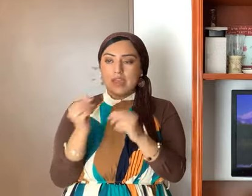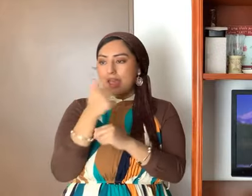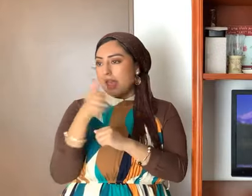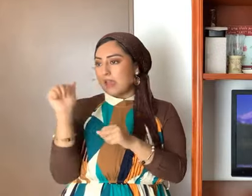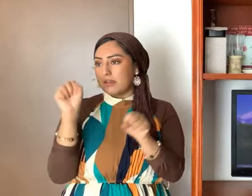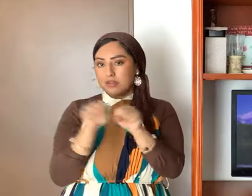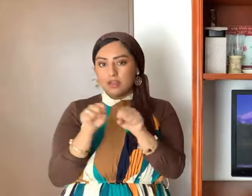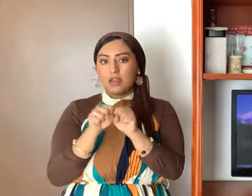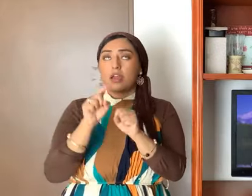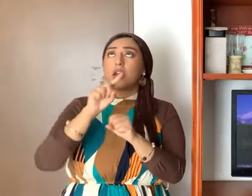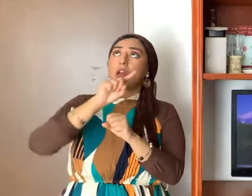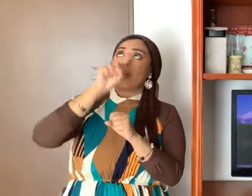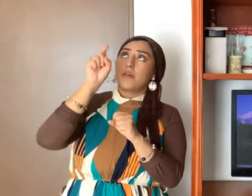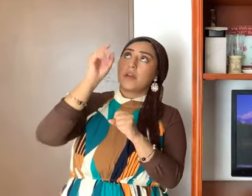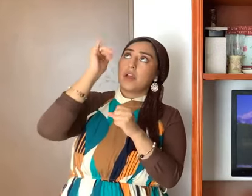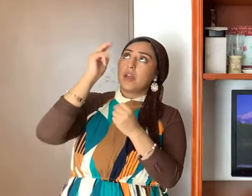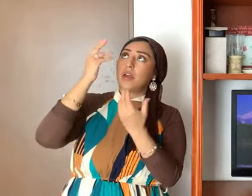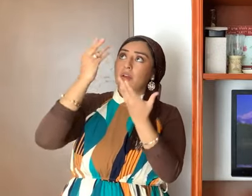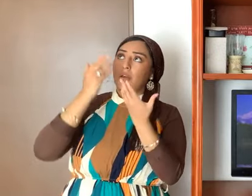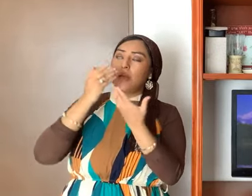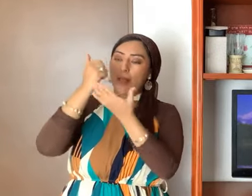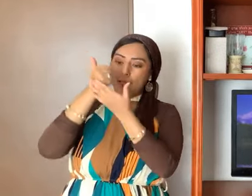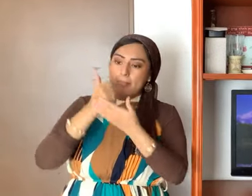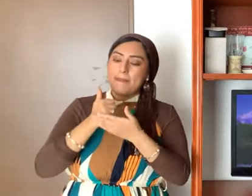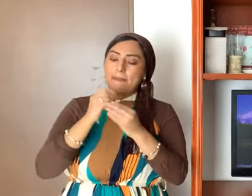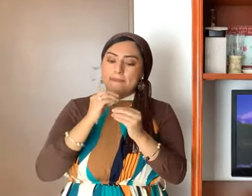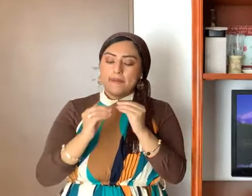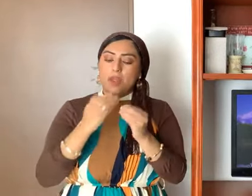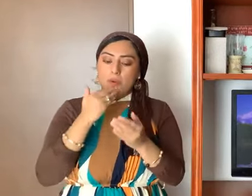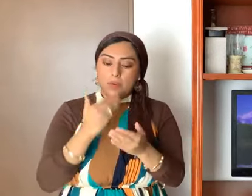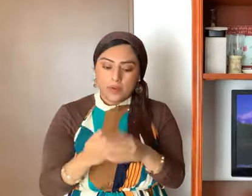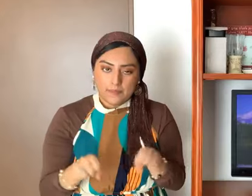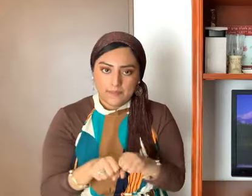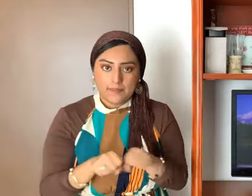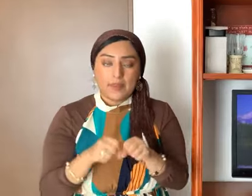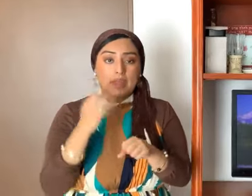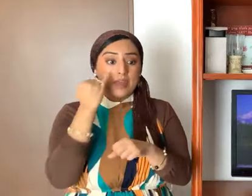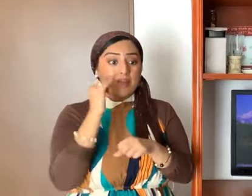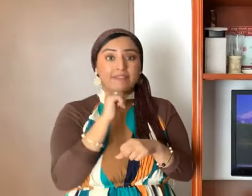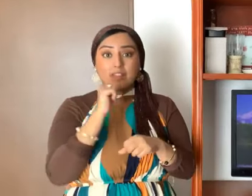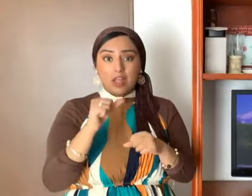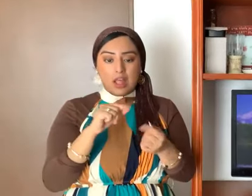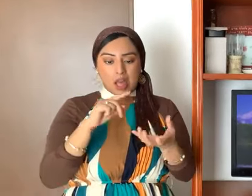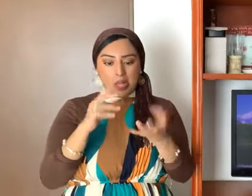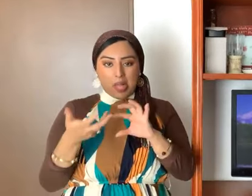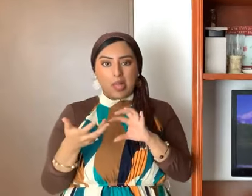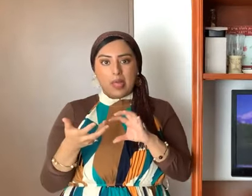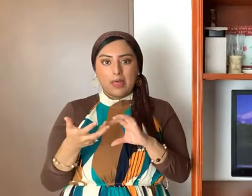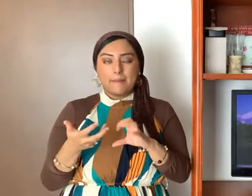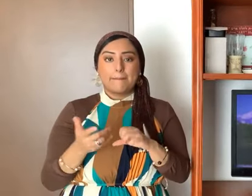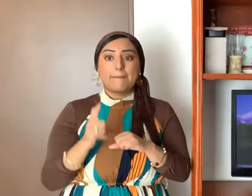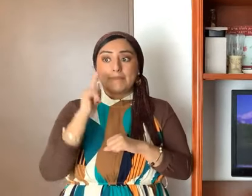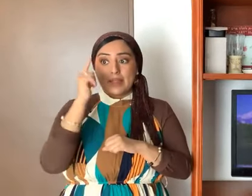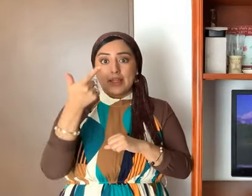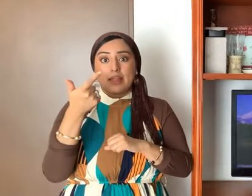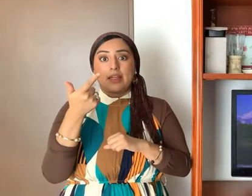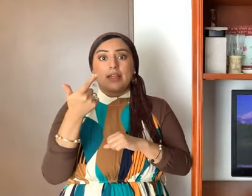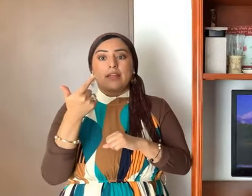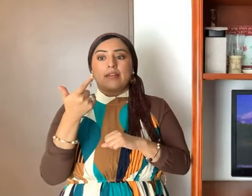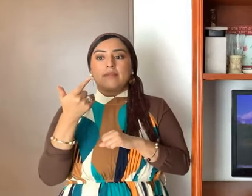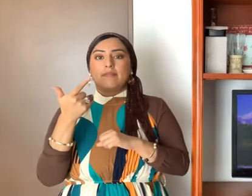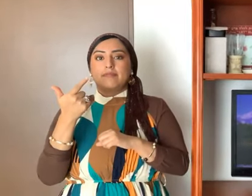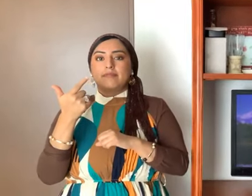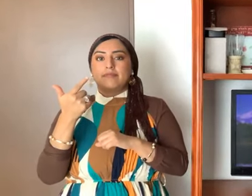zapatos, pídele al Eterno que te ayude a arreglar bien esos zapatos. Si no lo haces, te van a quedar chuecos. Y luego el cliente va a